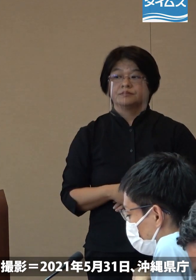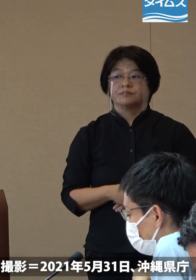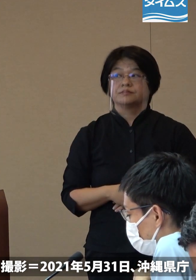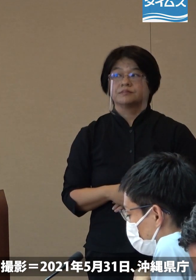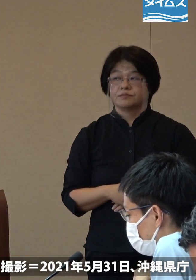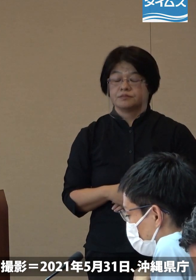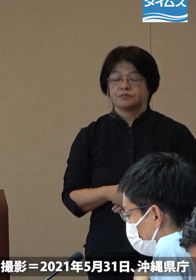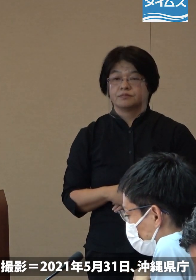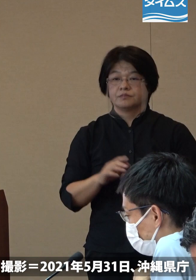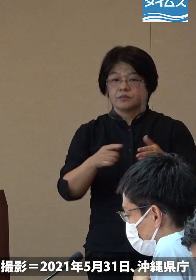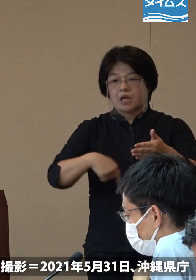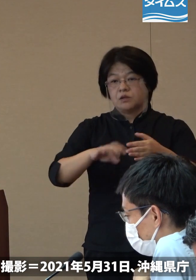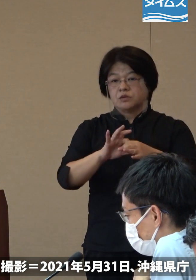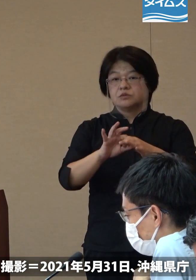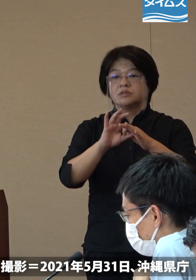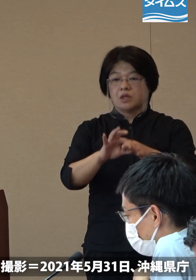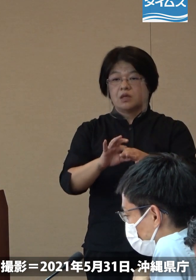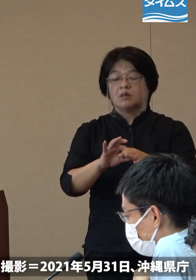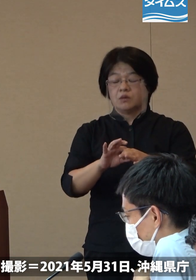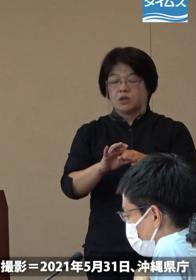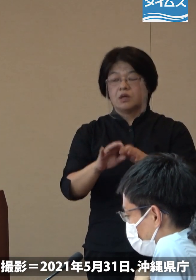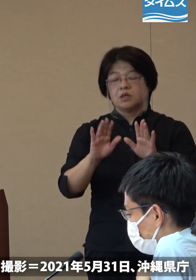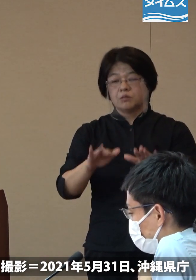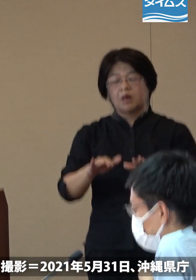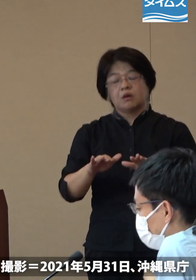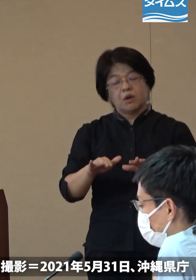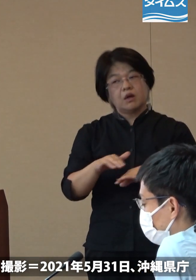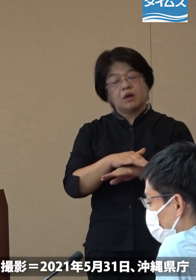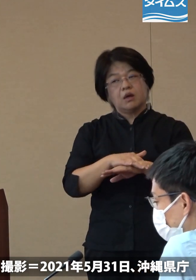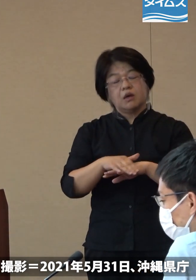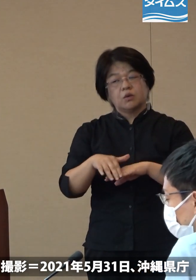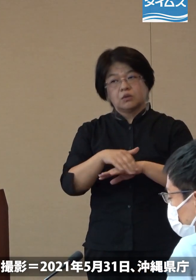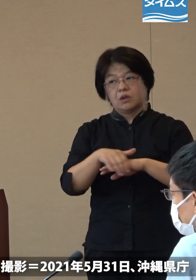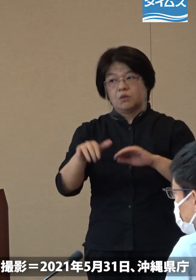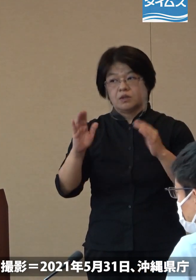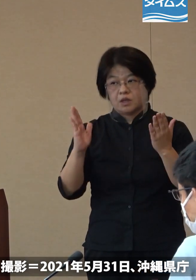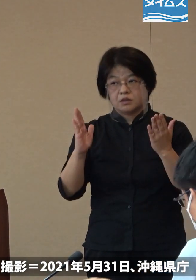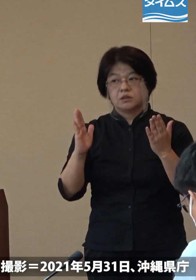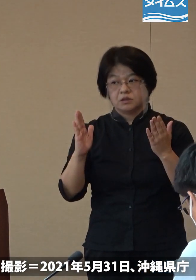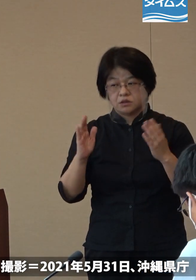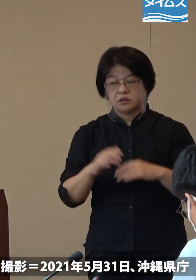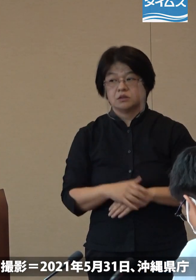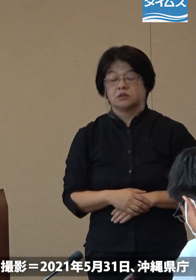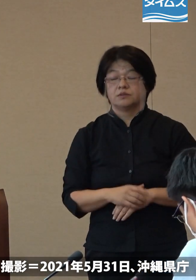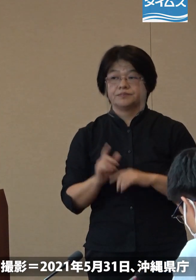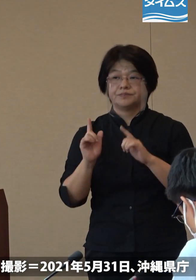これは今のところ今年は予定はしてないというように思います。